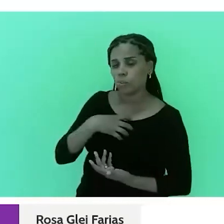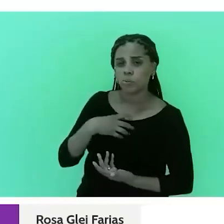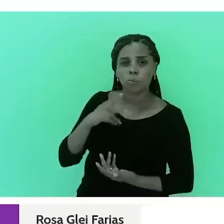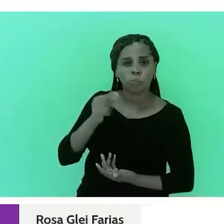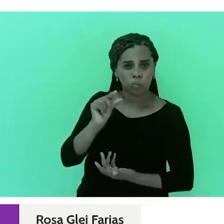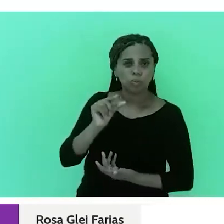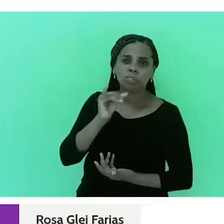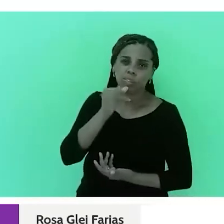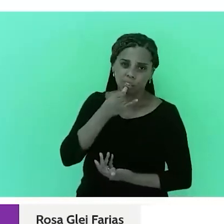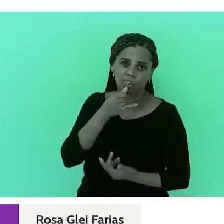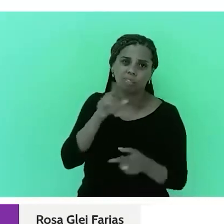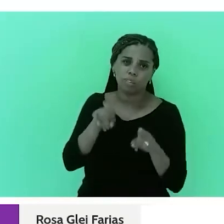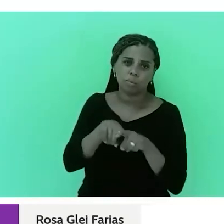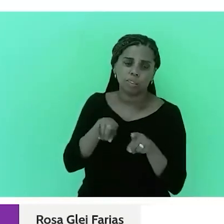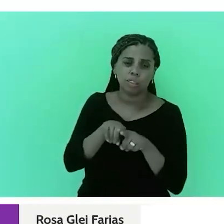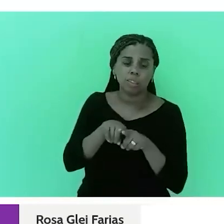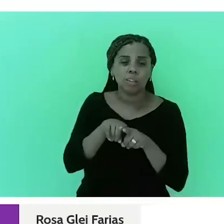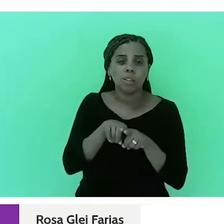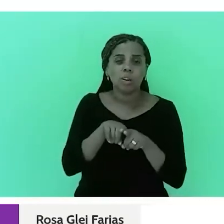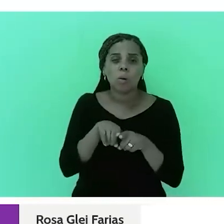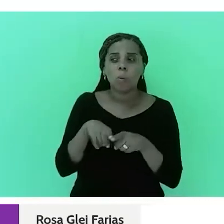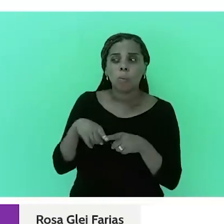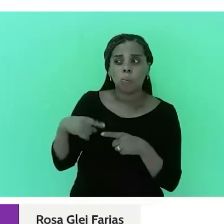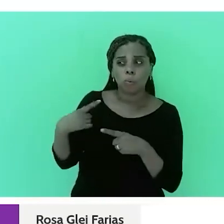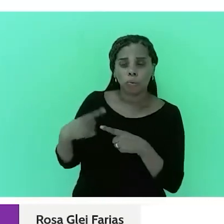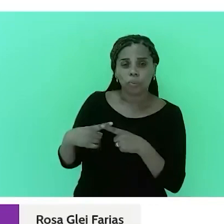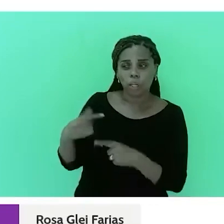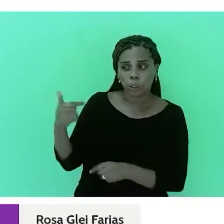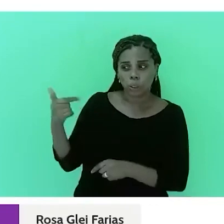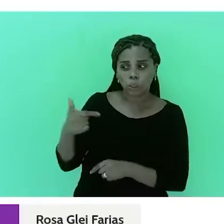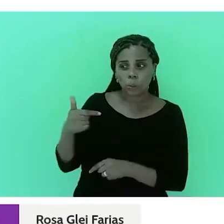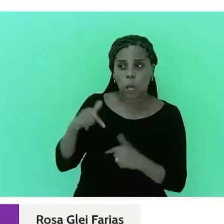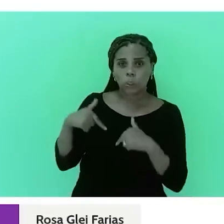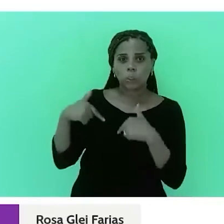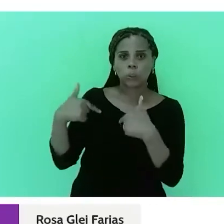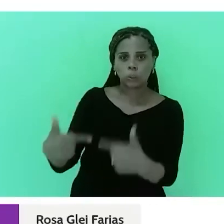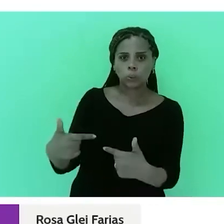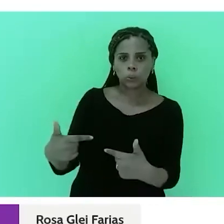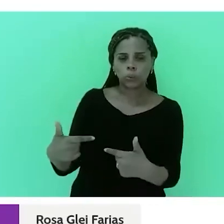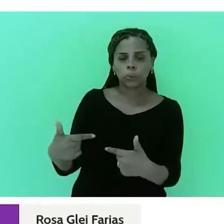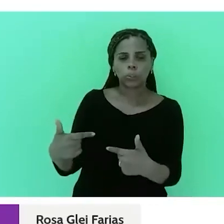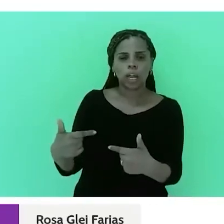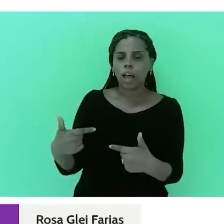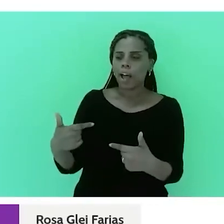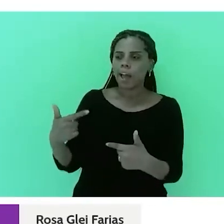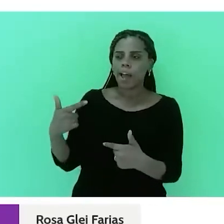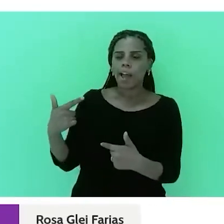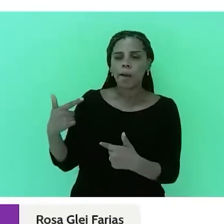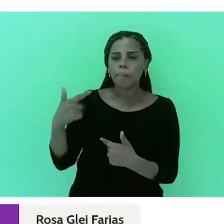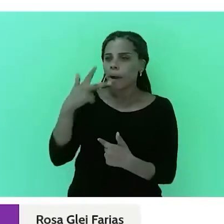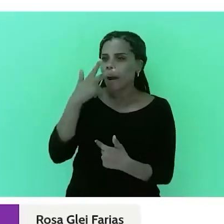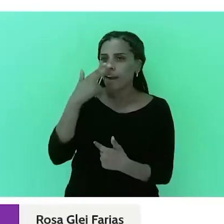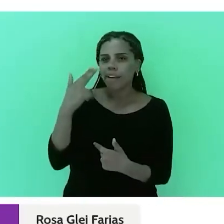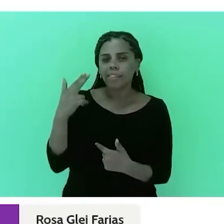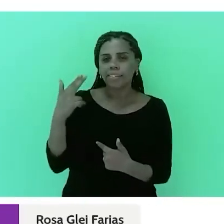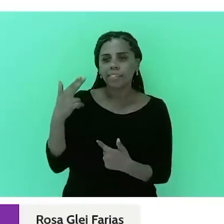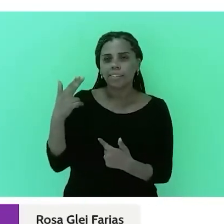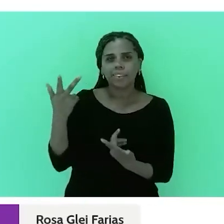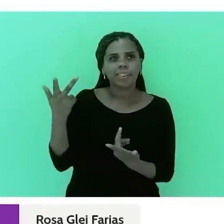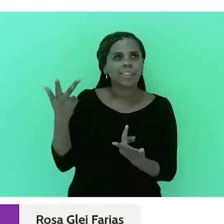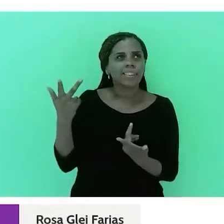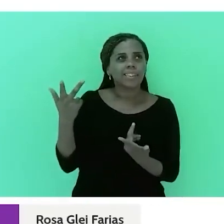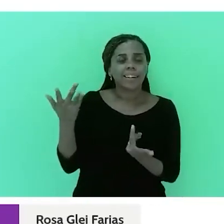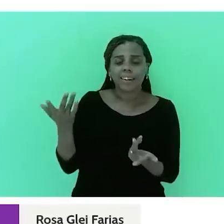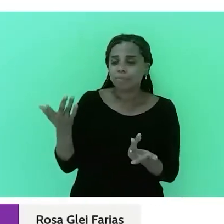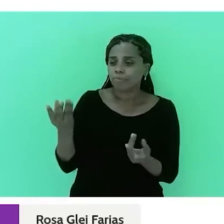quê? Porque eu chamo essa segunda atitude de idealismo ingênuo. As pessoas não mudam a prática por